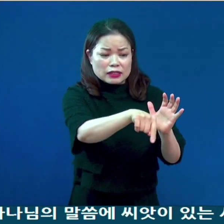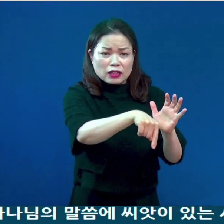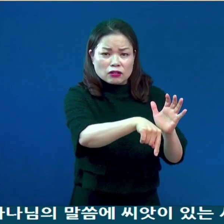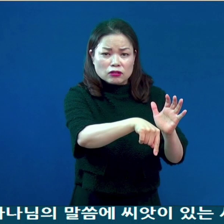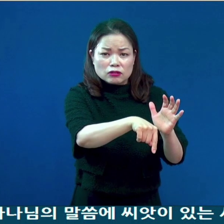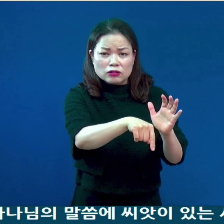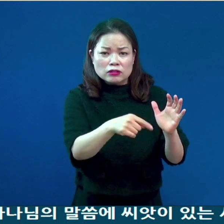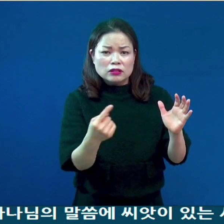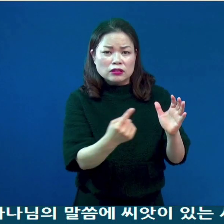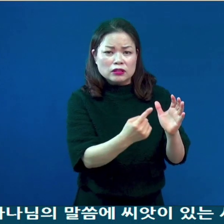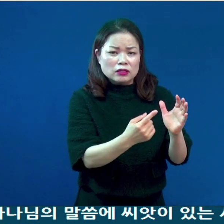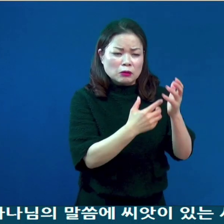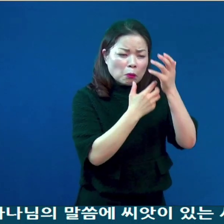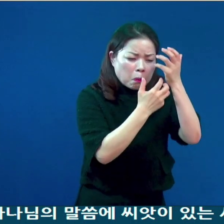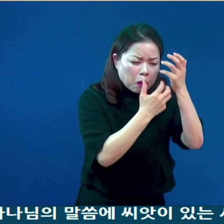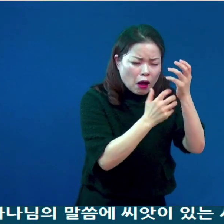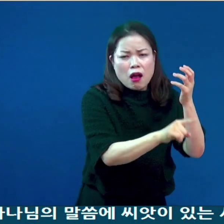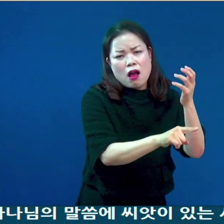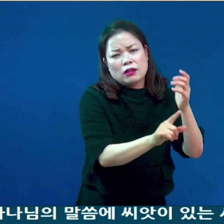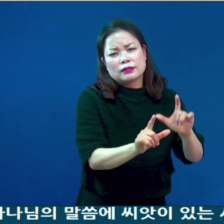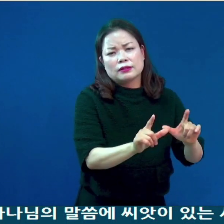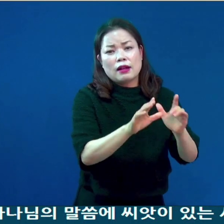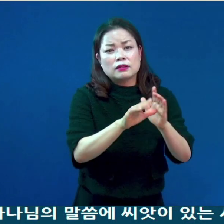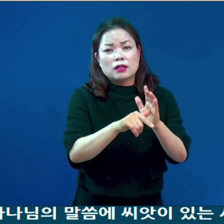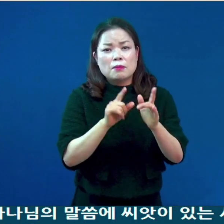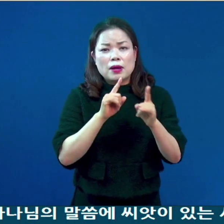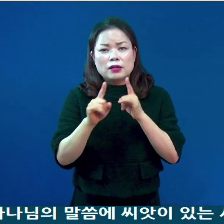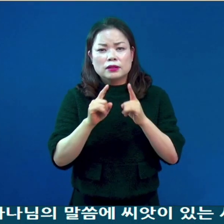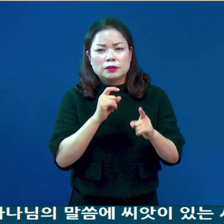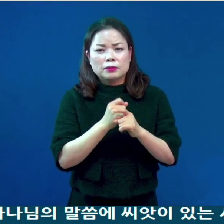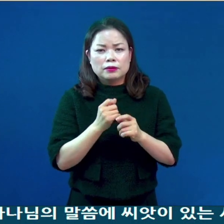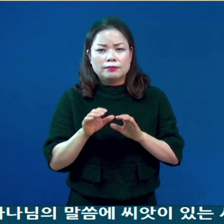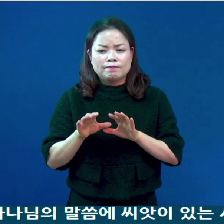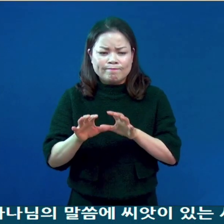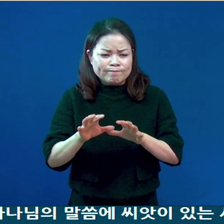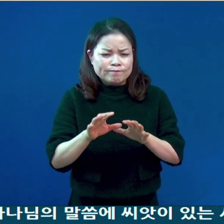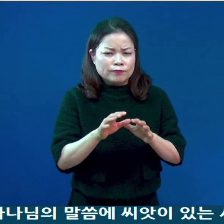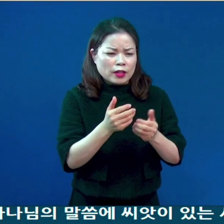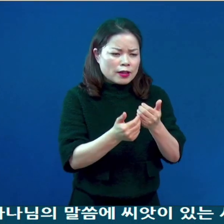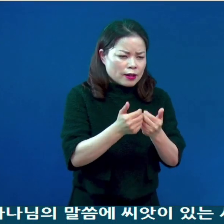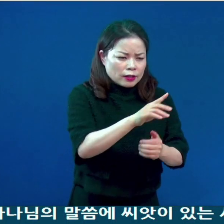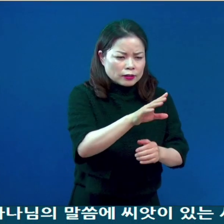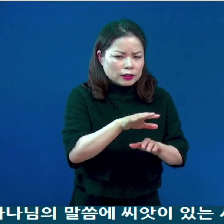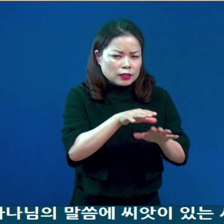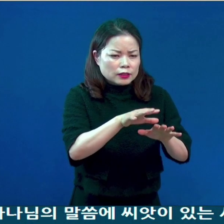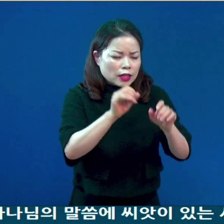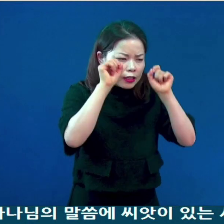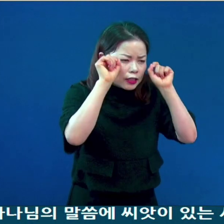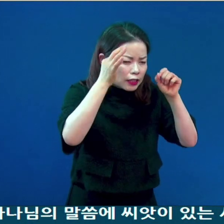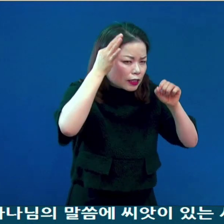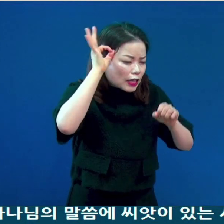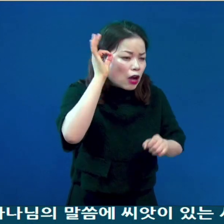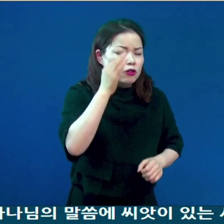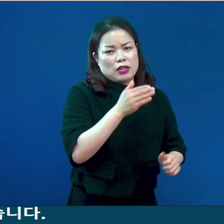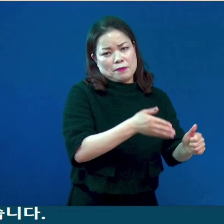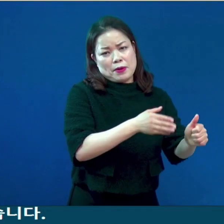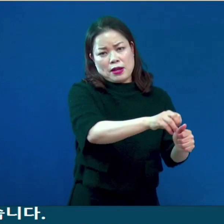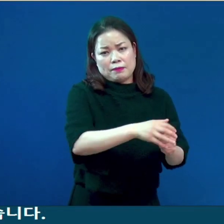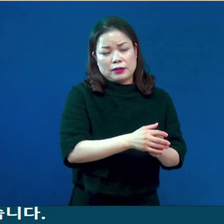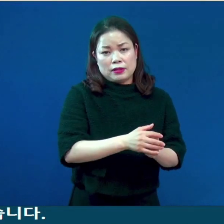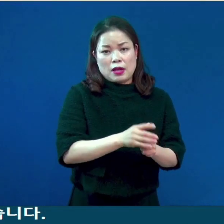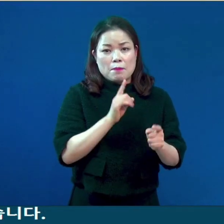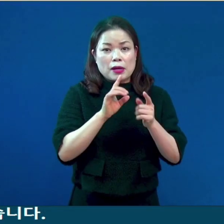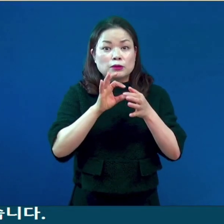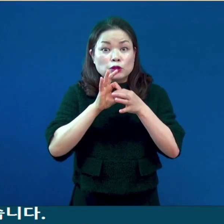속에서 함몰하여 살고 있을 때 말씀이 우리를 흔들어 깨웁니다. 말씀이 우리에게